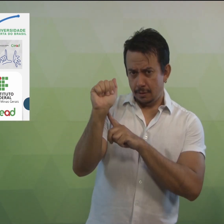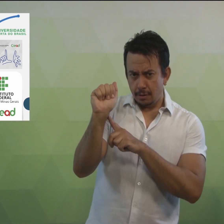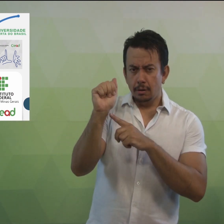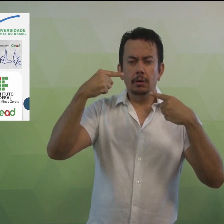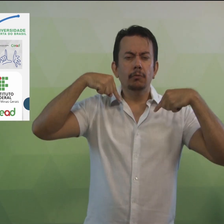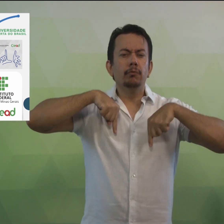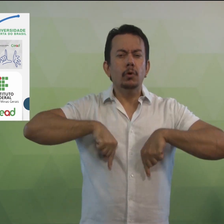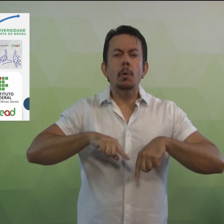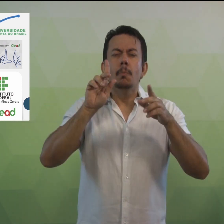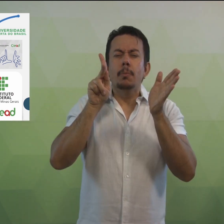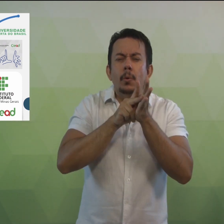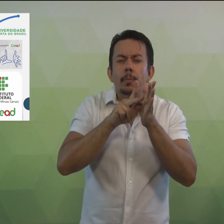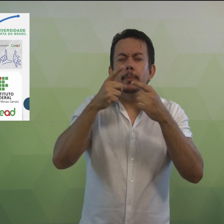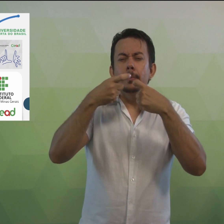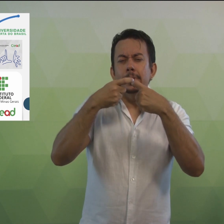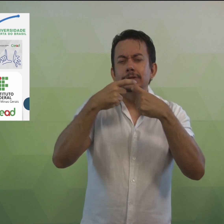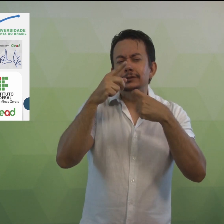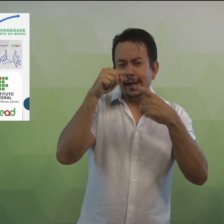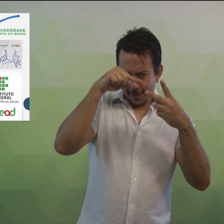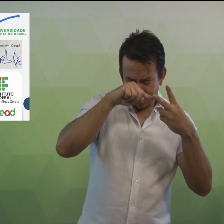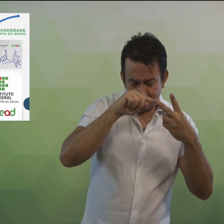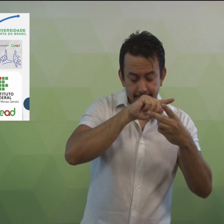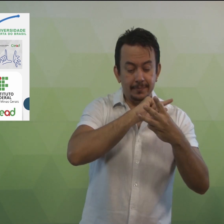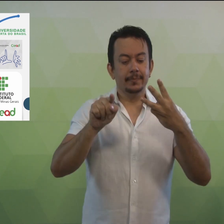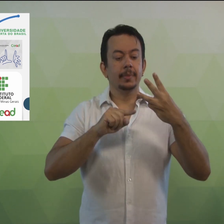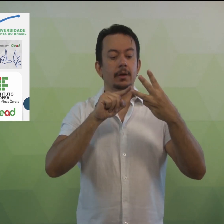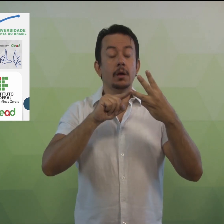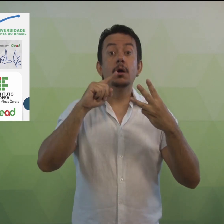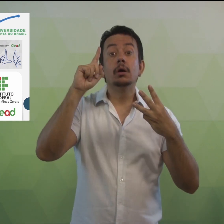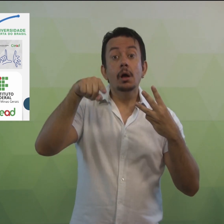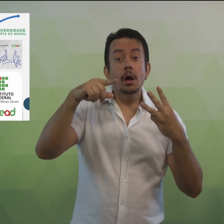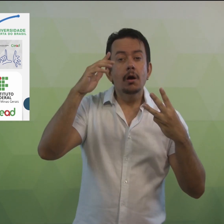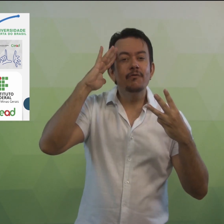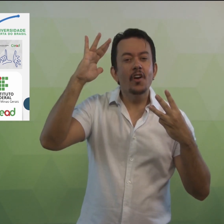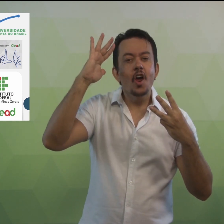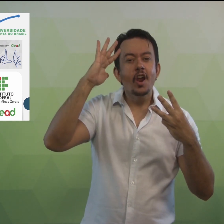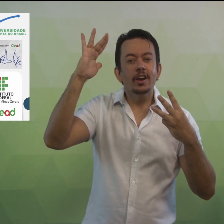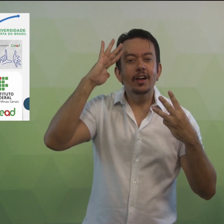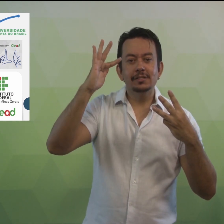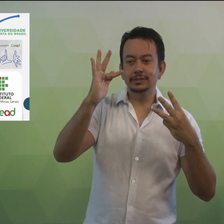a fisiologia, que é como o nosso organismo funciona,